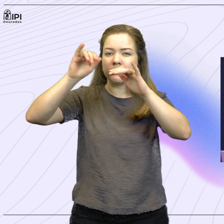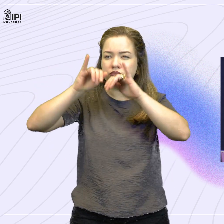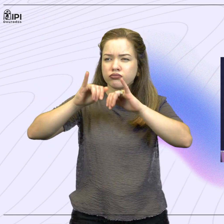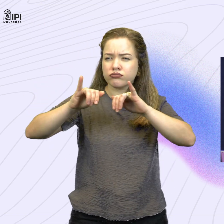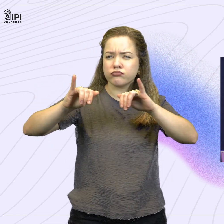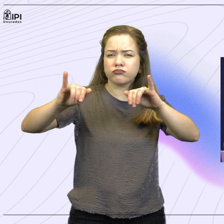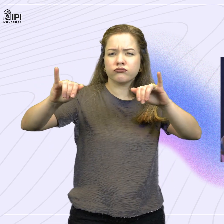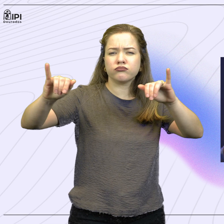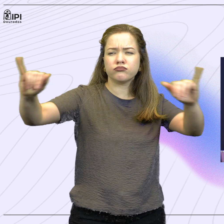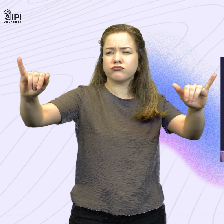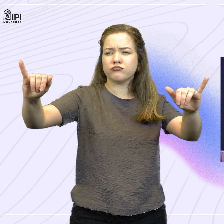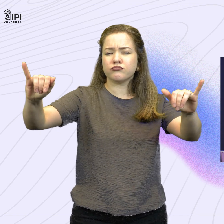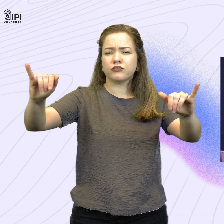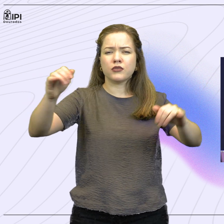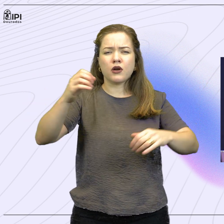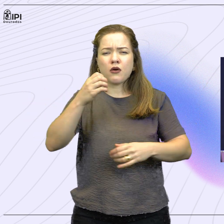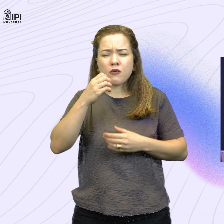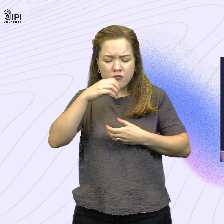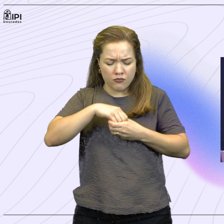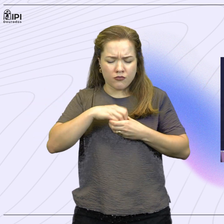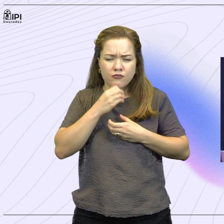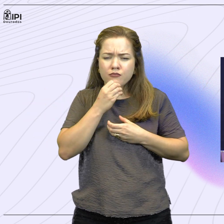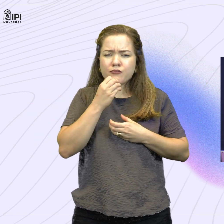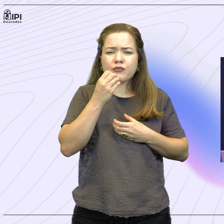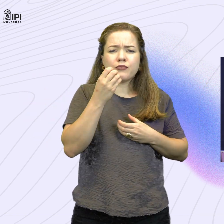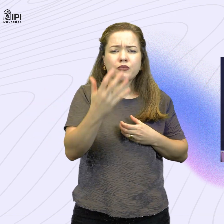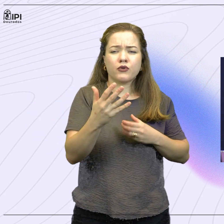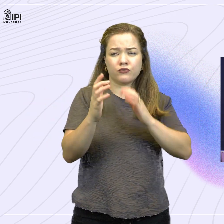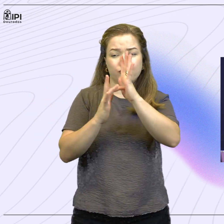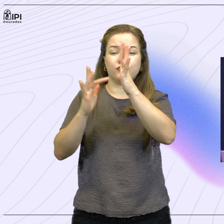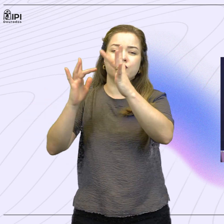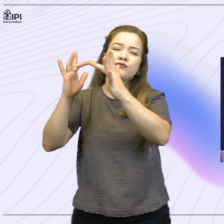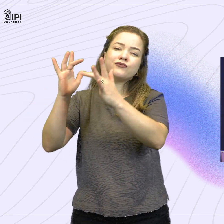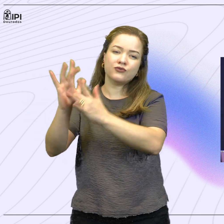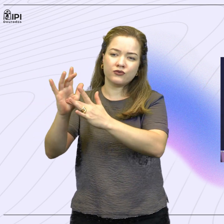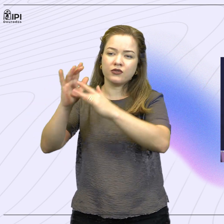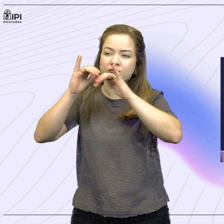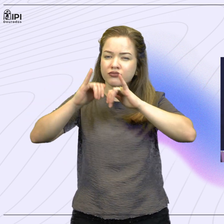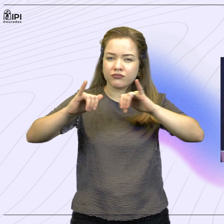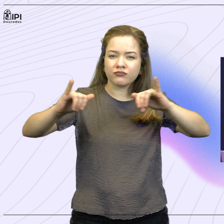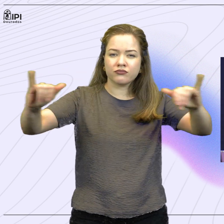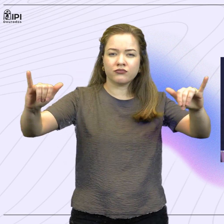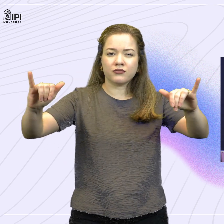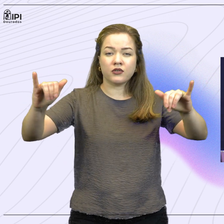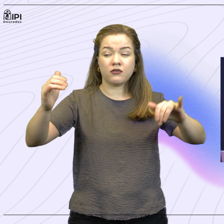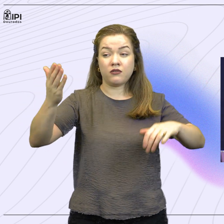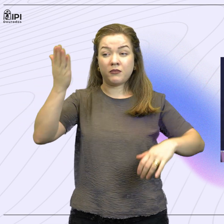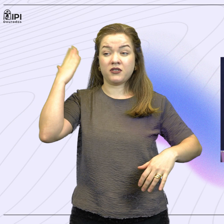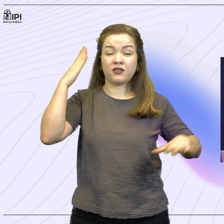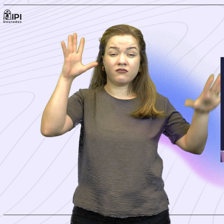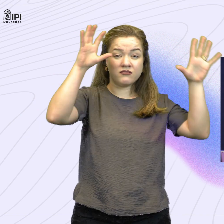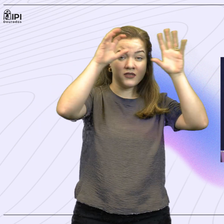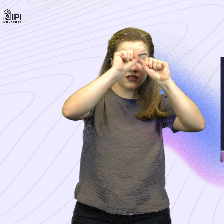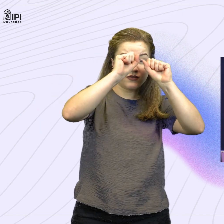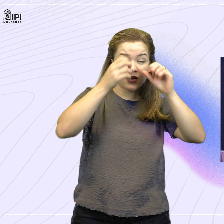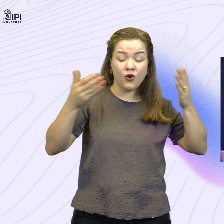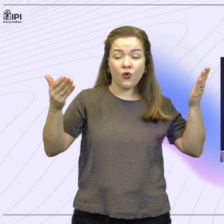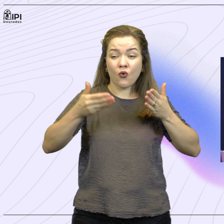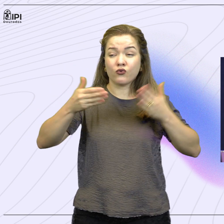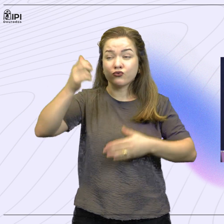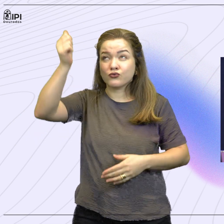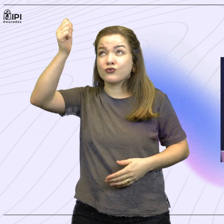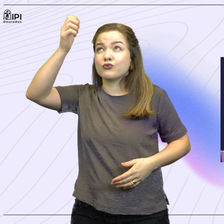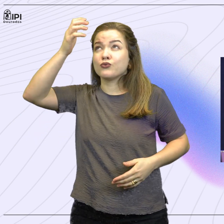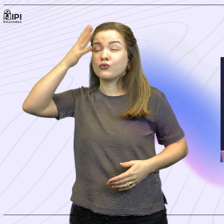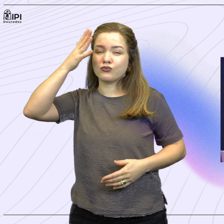proclamarmos as virtudes daquele que nos chamou das trevas para a sua maravilhosa luz. Antes vocês eram